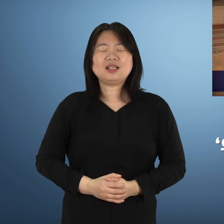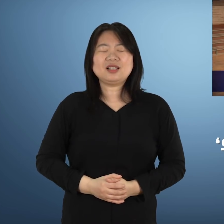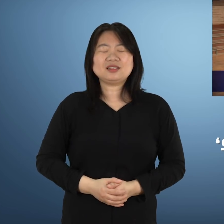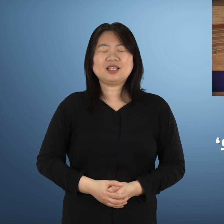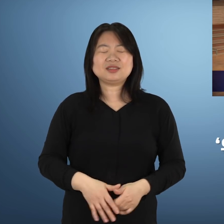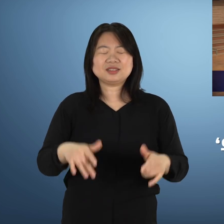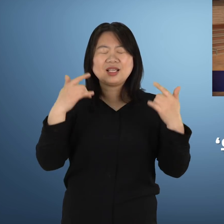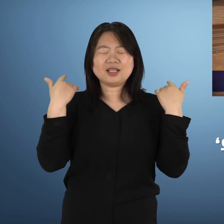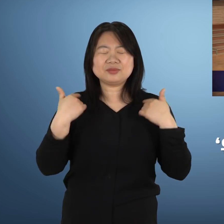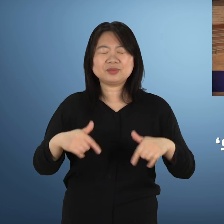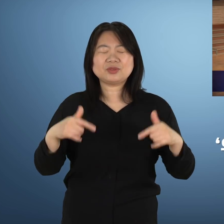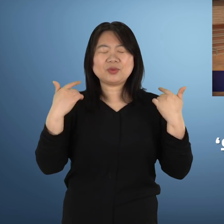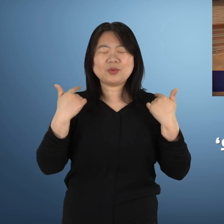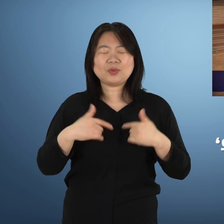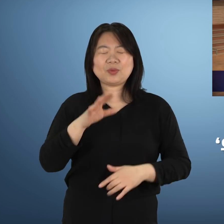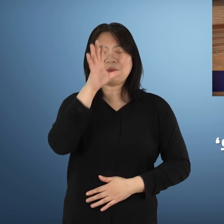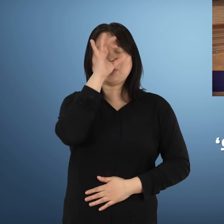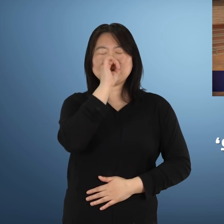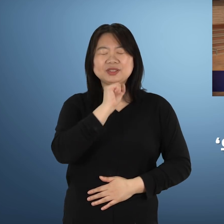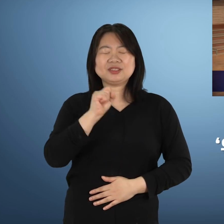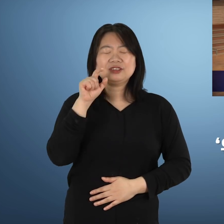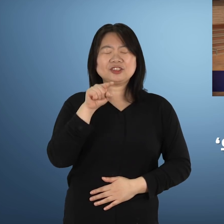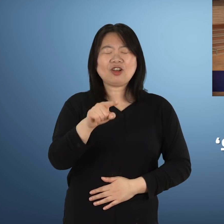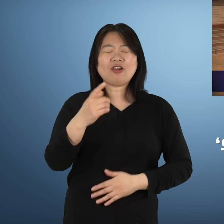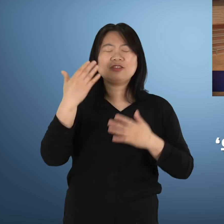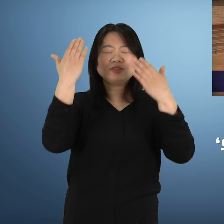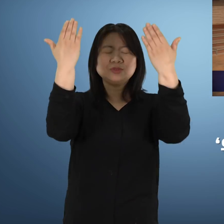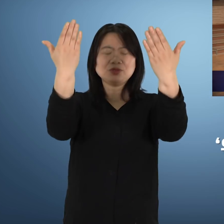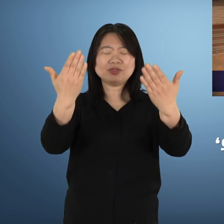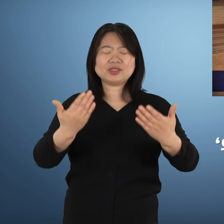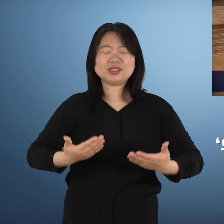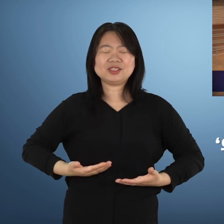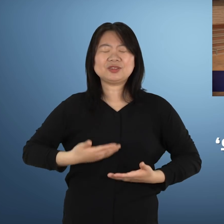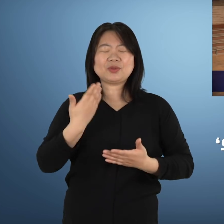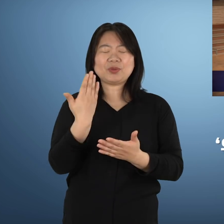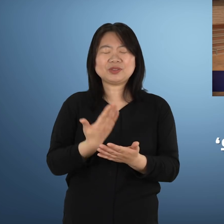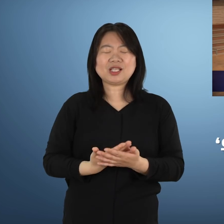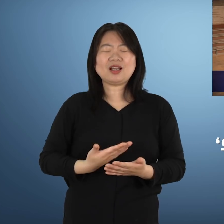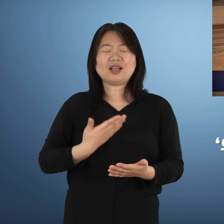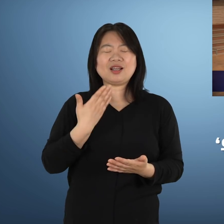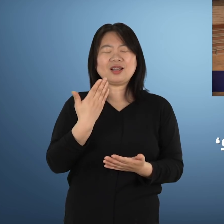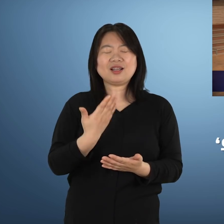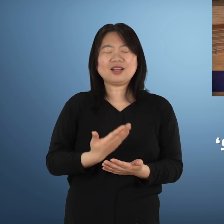손길 항상 좋은 것